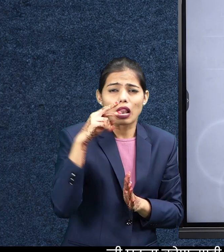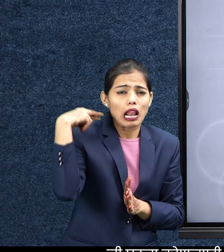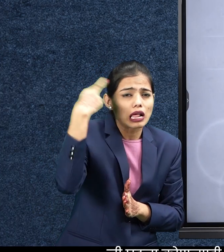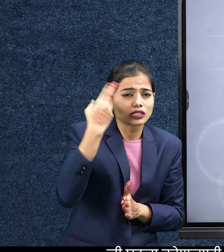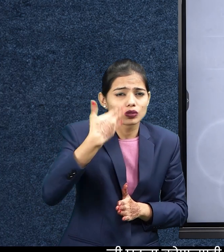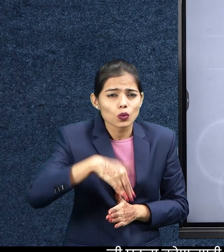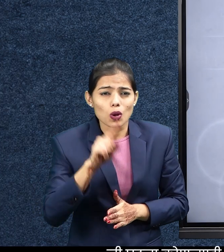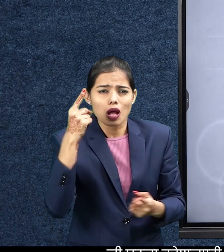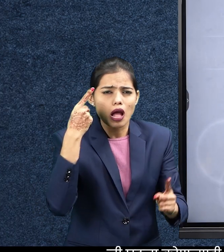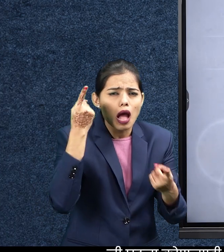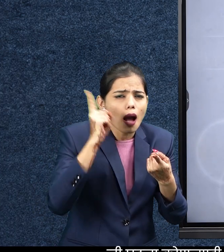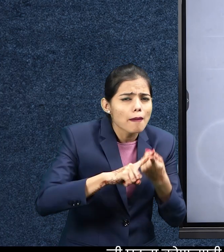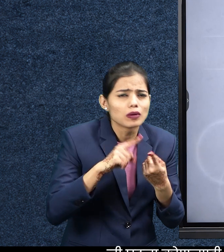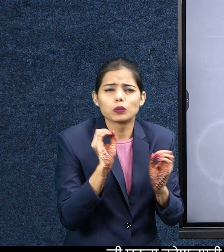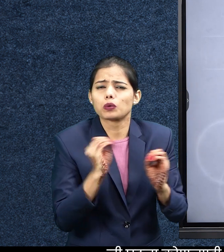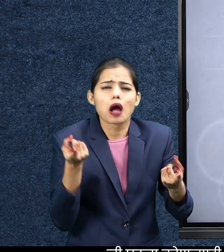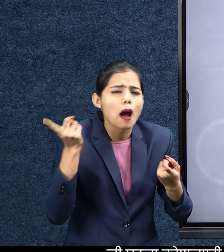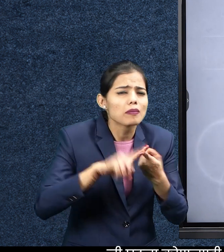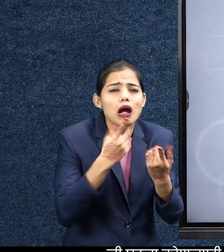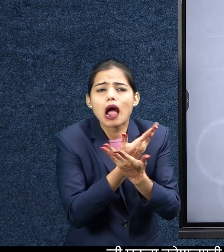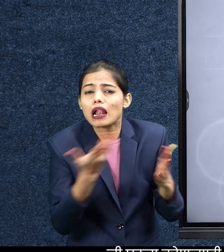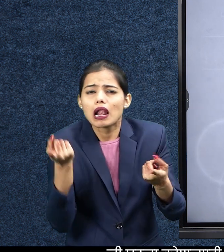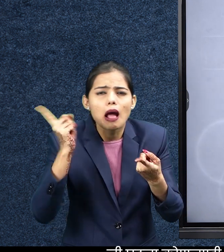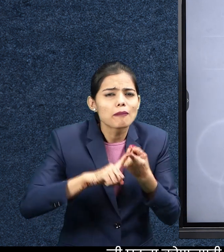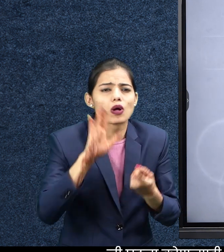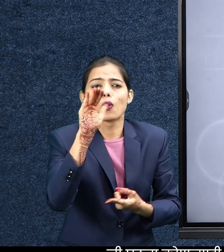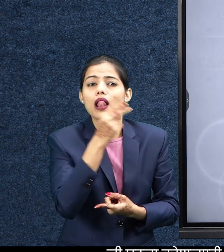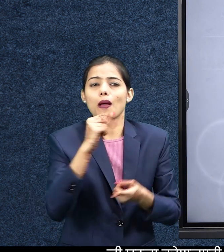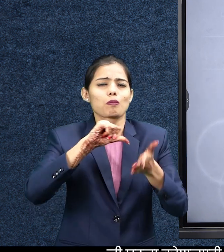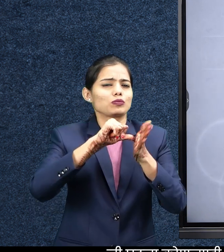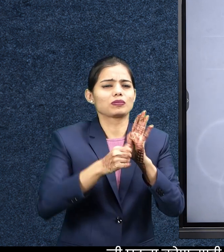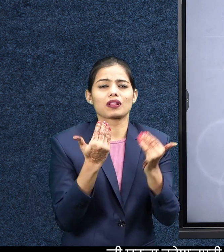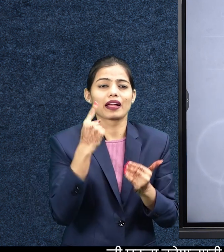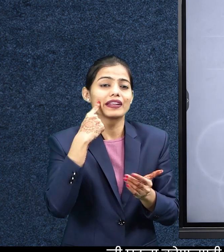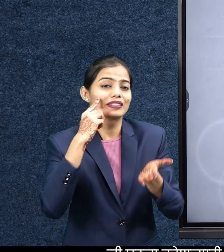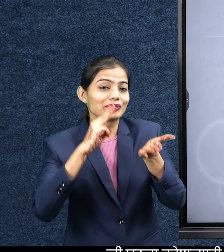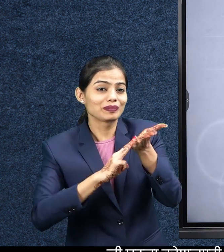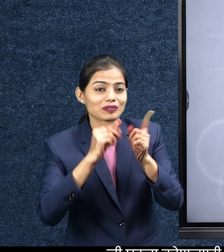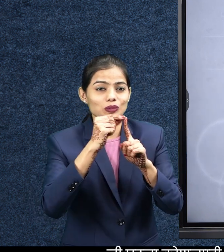जी घटना कोणत्याही परिस्थितीत घडणार नाही तिला अशक्य घटना म्हणतात.